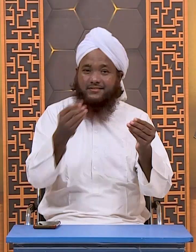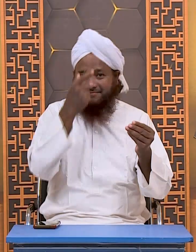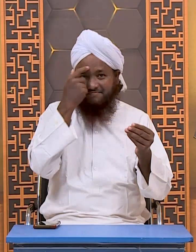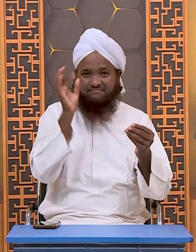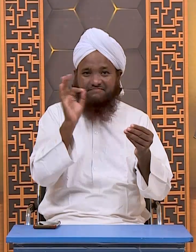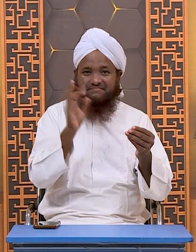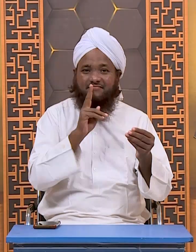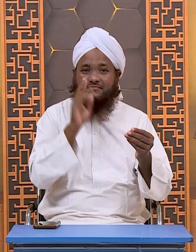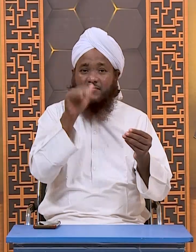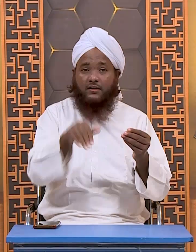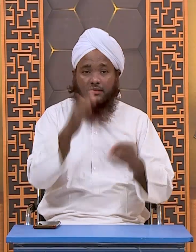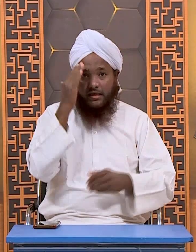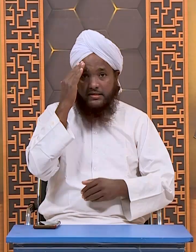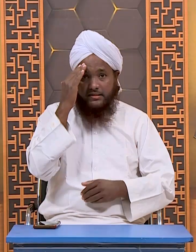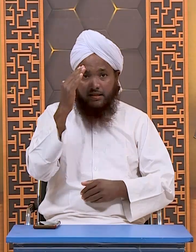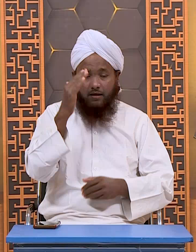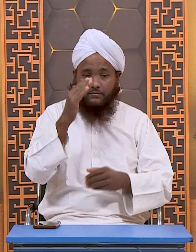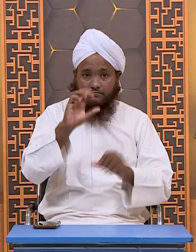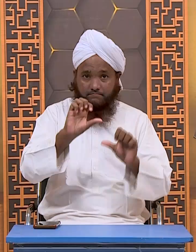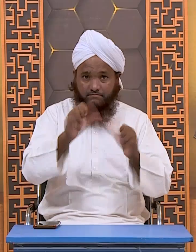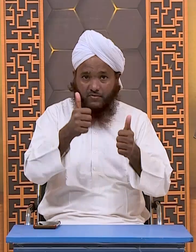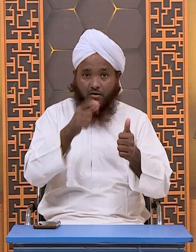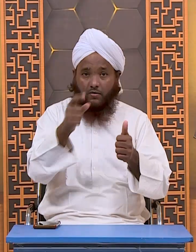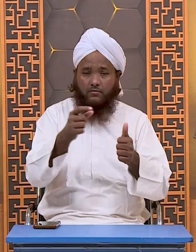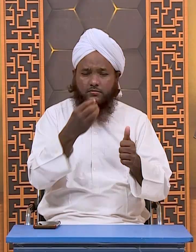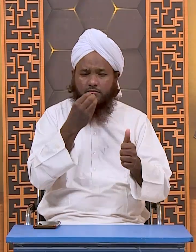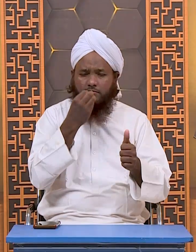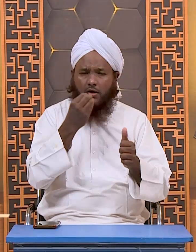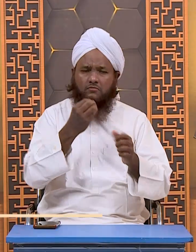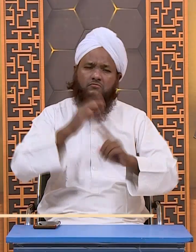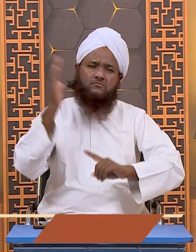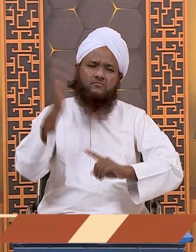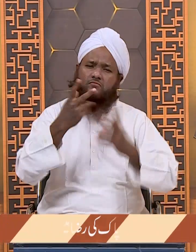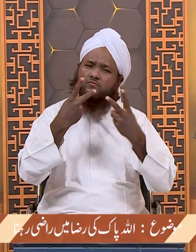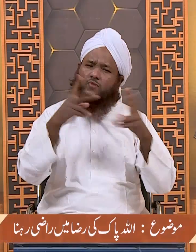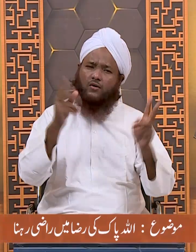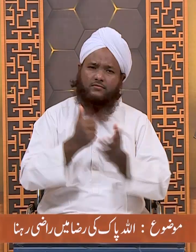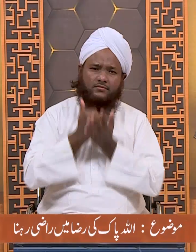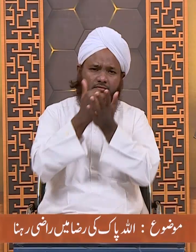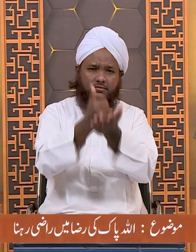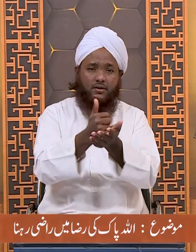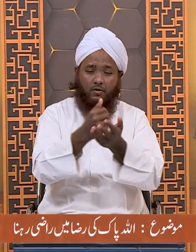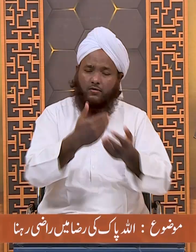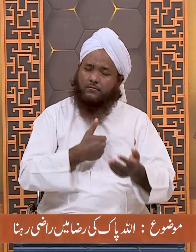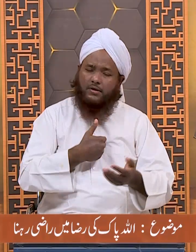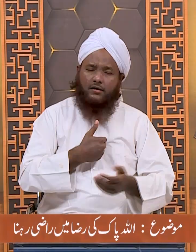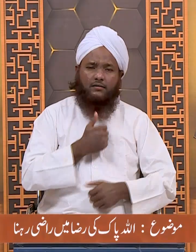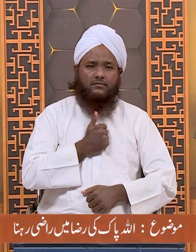کی ہدایت دی گئی اور اس کا رزق بقدر کفایت ہے اور وہ اس پر راضی ہے. ایک تو